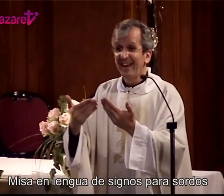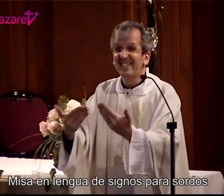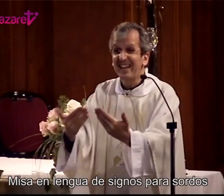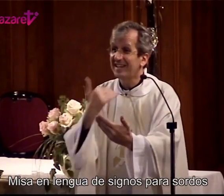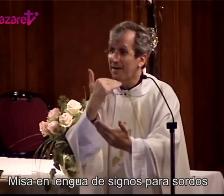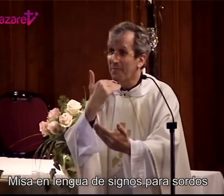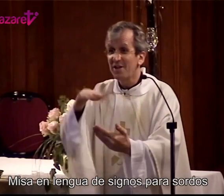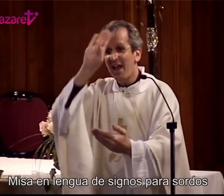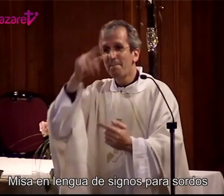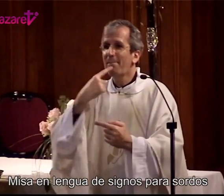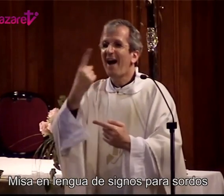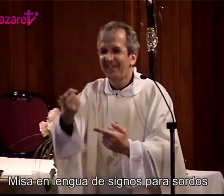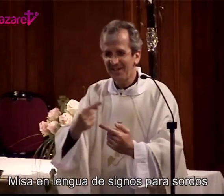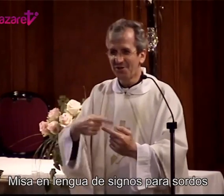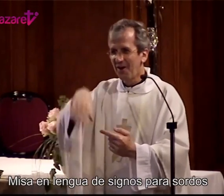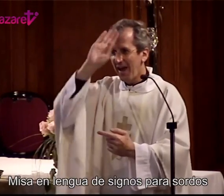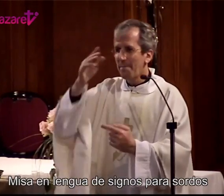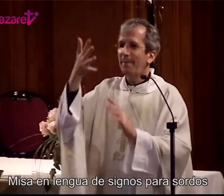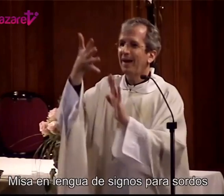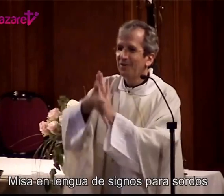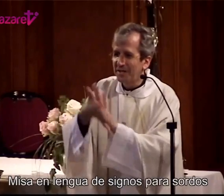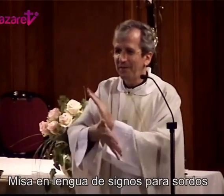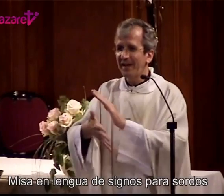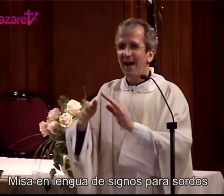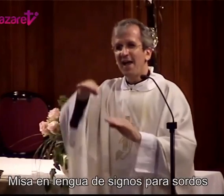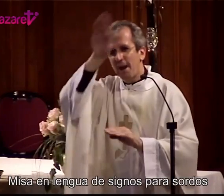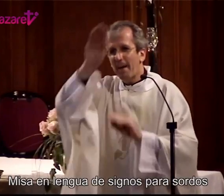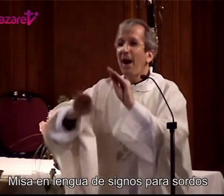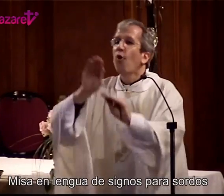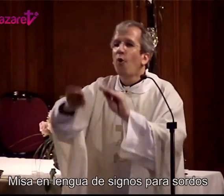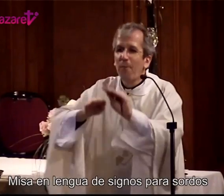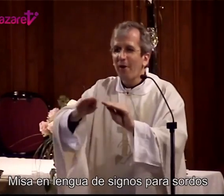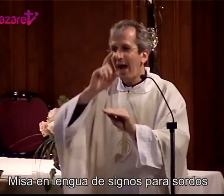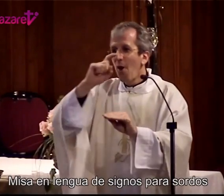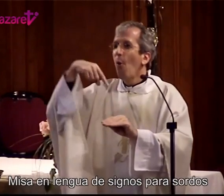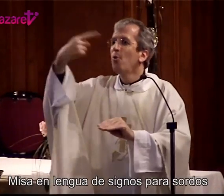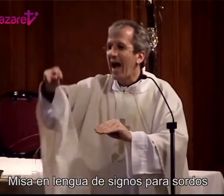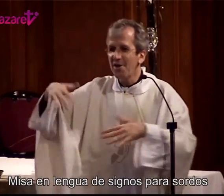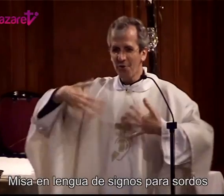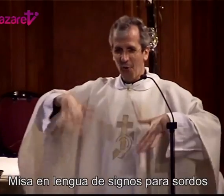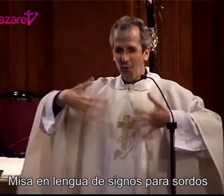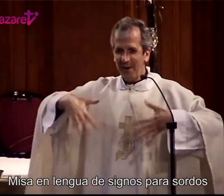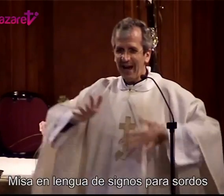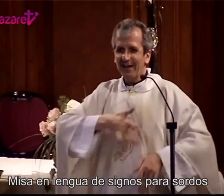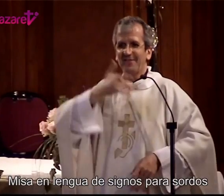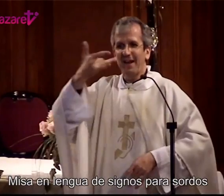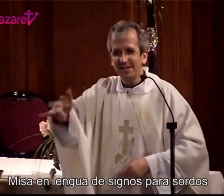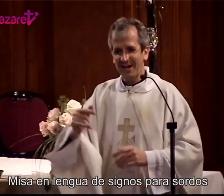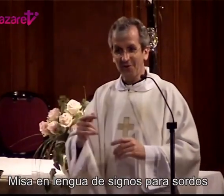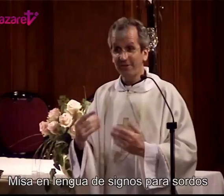enseguida sabemos, el Papa ha dicho, el Papa nos explica, el Papa convoca un año jubilar de la misericordia